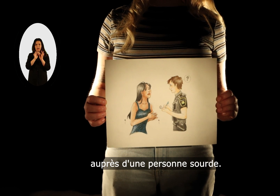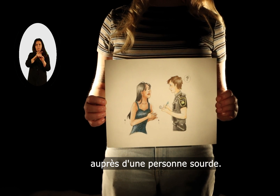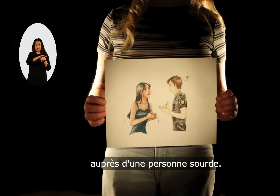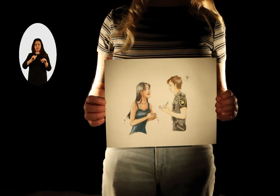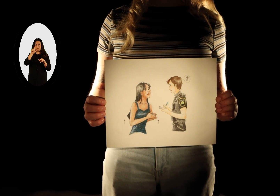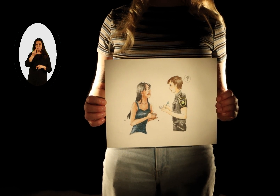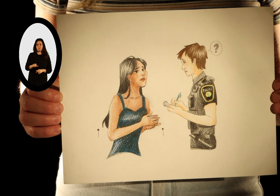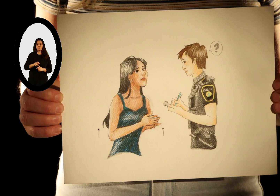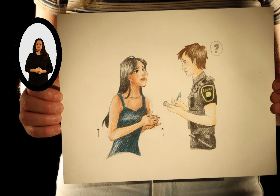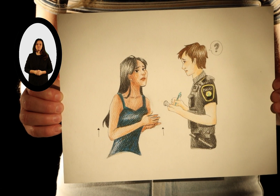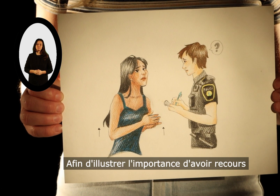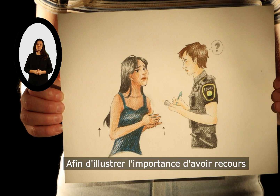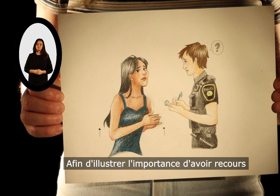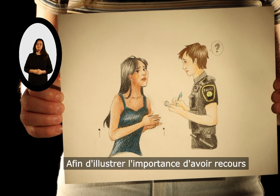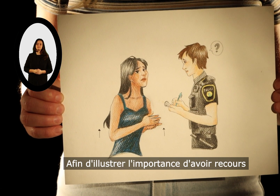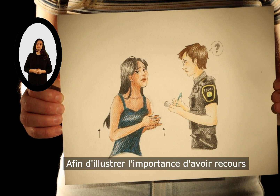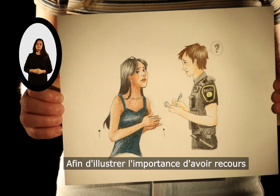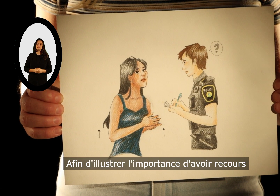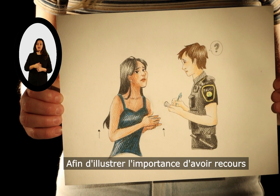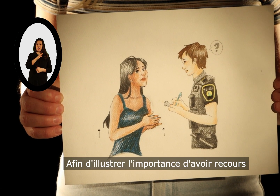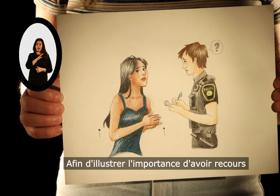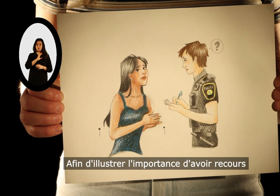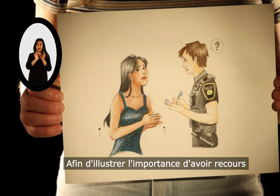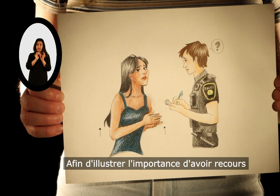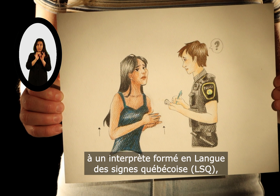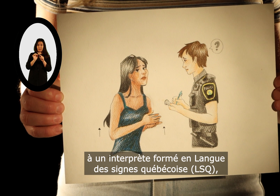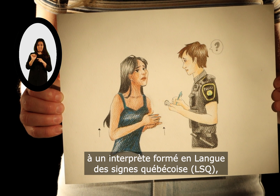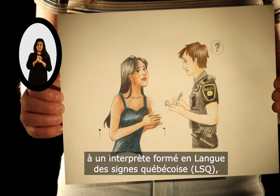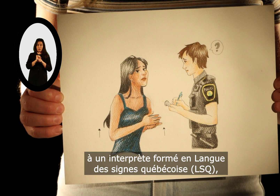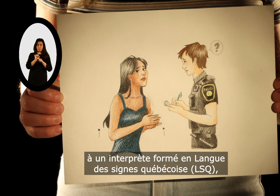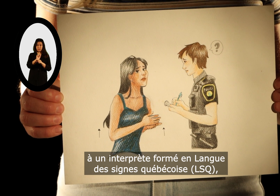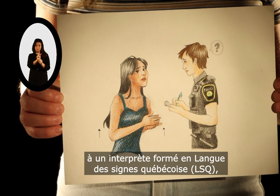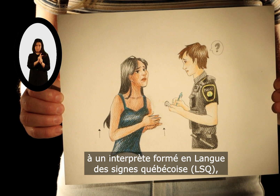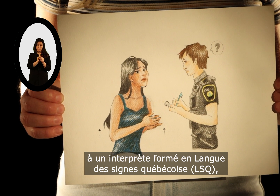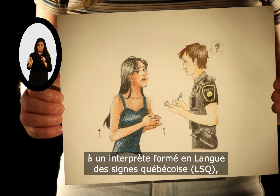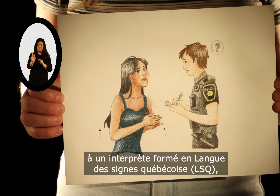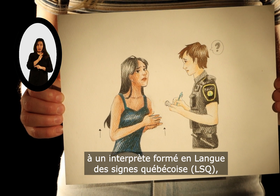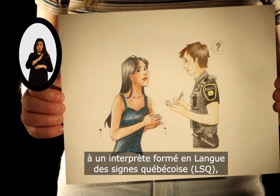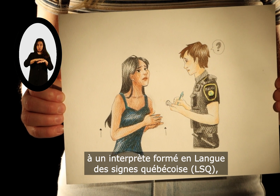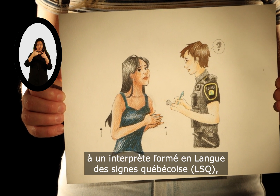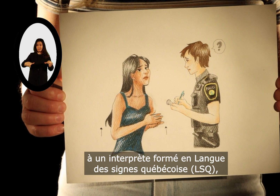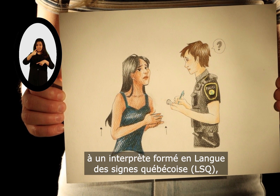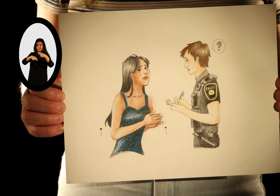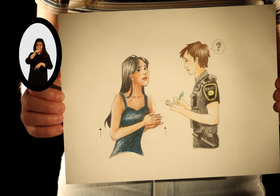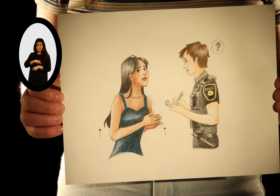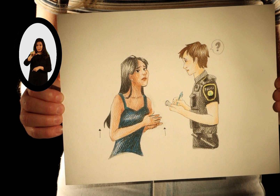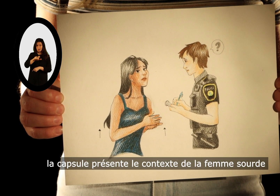sourde. Afin d'illustrer l'importance d'avoir recours à un interprète formé en langage des signes du Québec, la